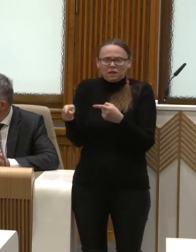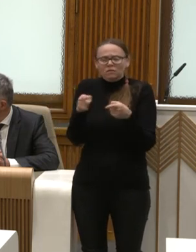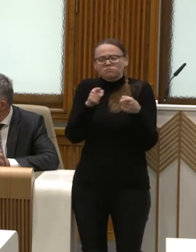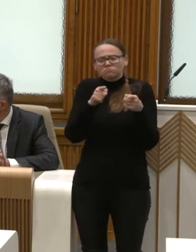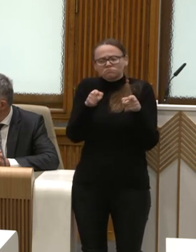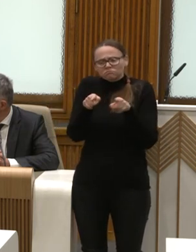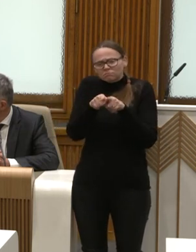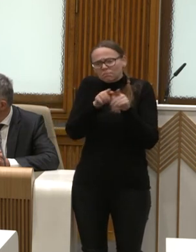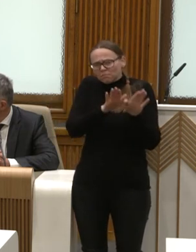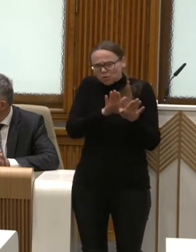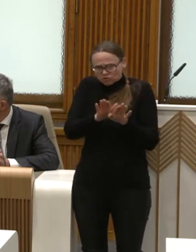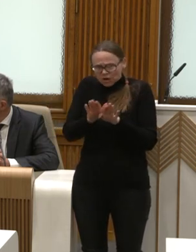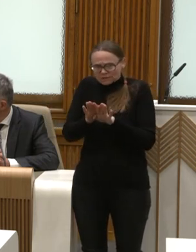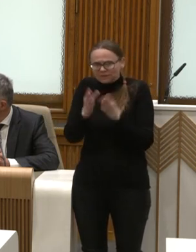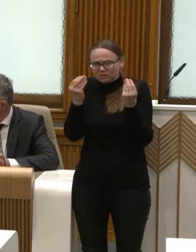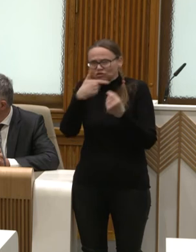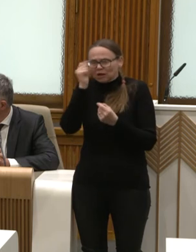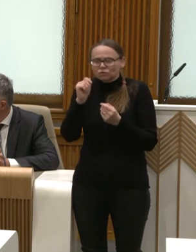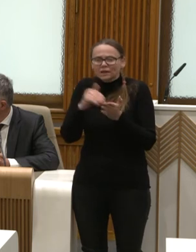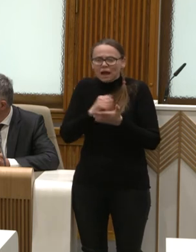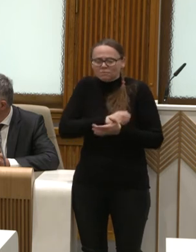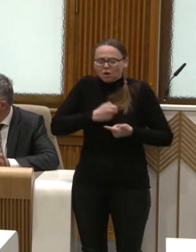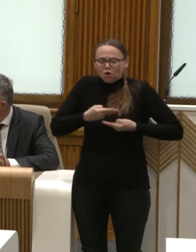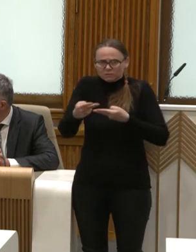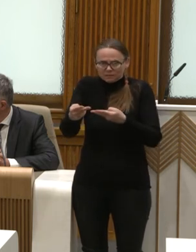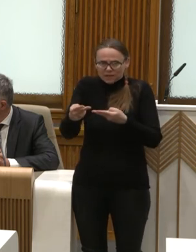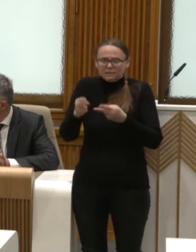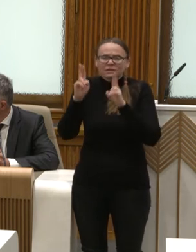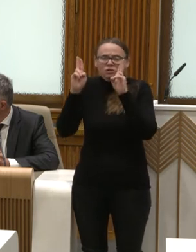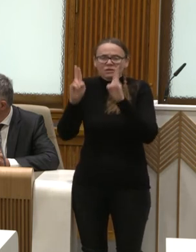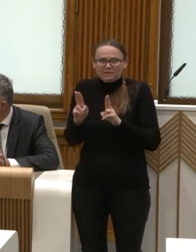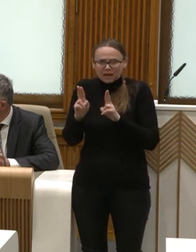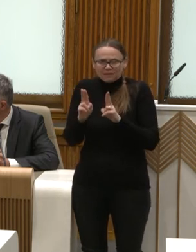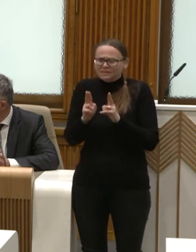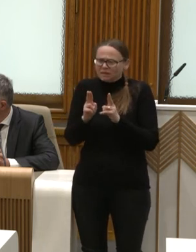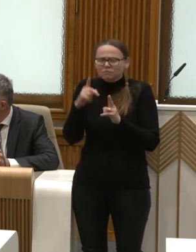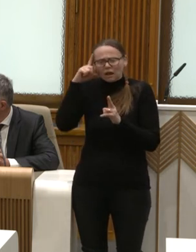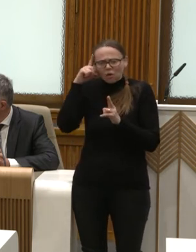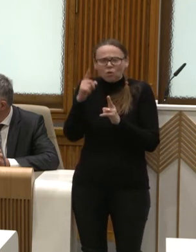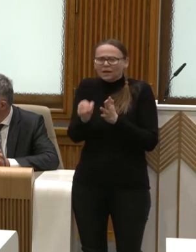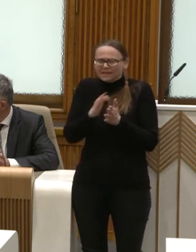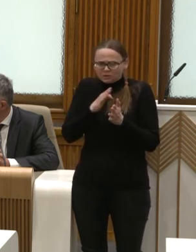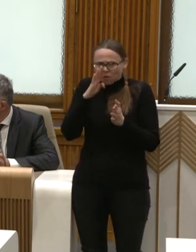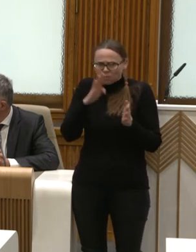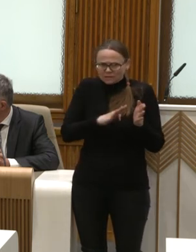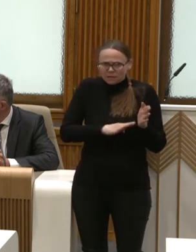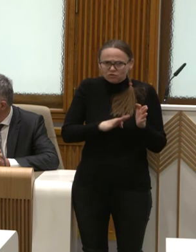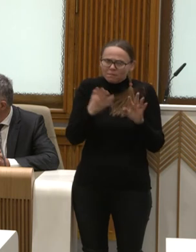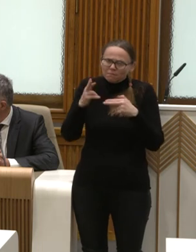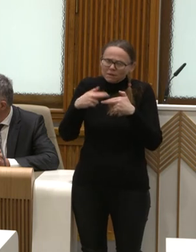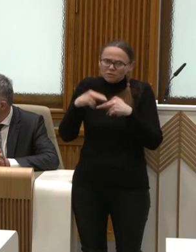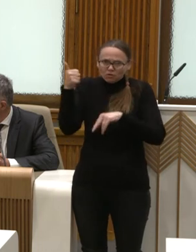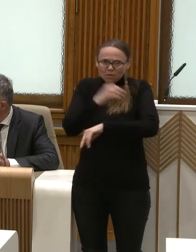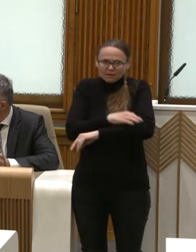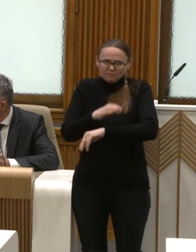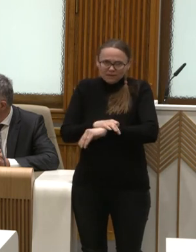počasi. Večina ljudi potrebuje hospitalizacijo in stanje se bistveno, takrat pa hitro poslabša približno po tednu dni.